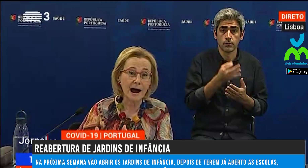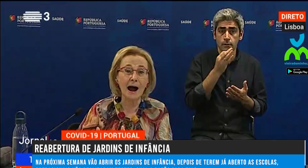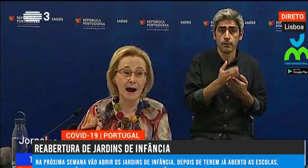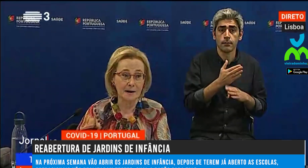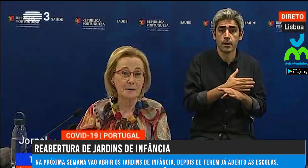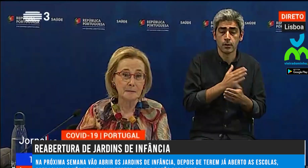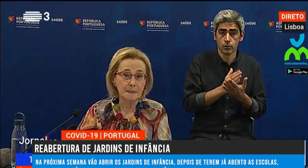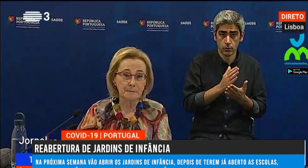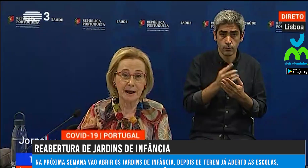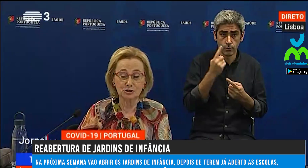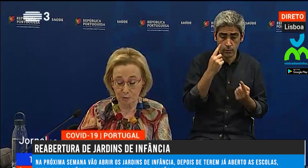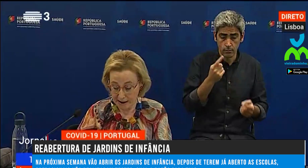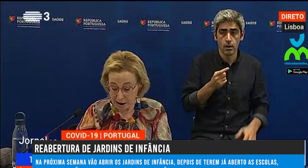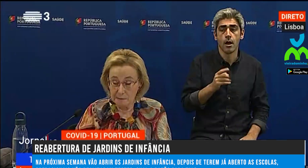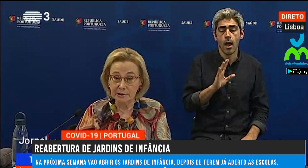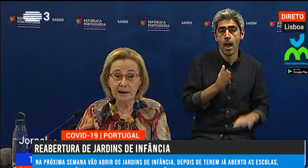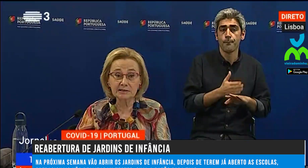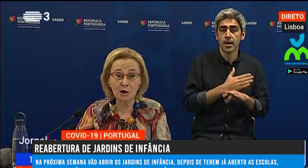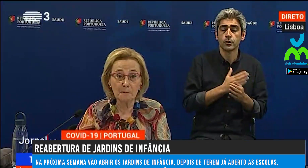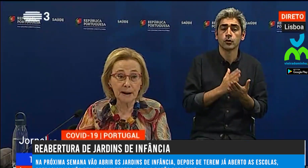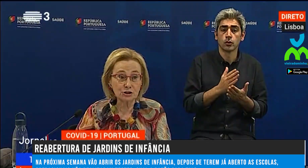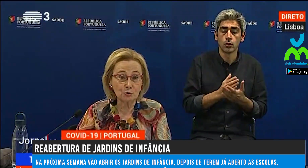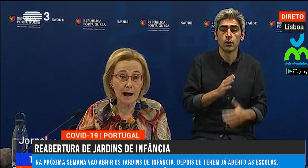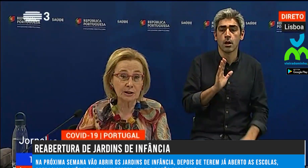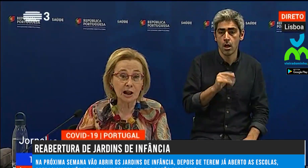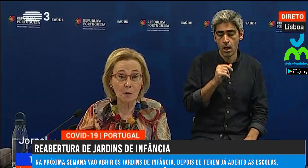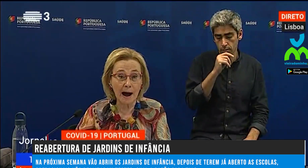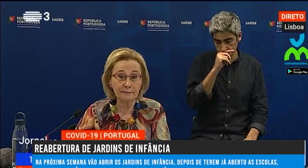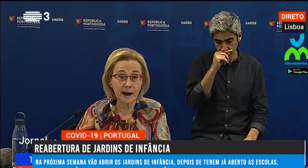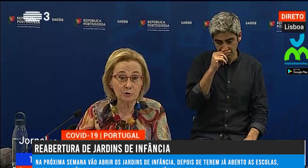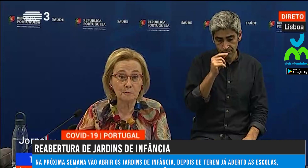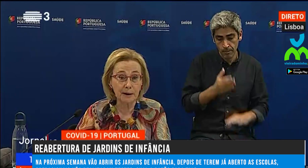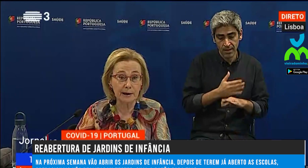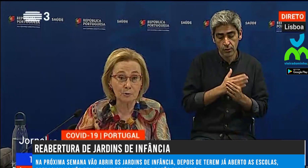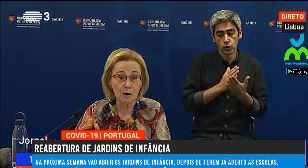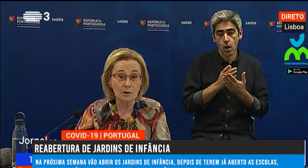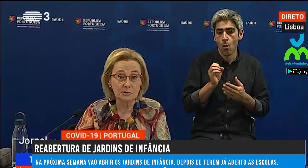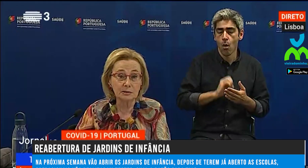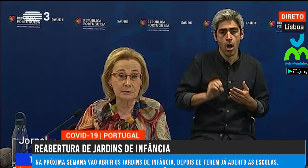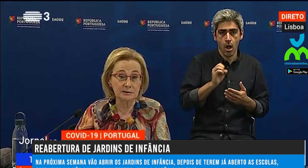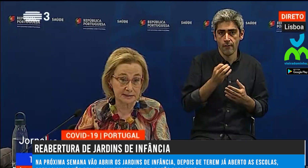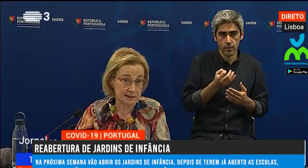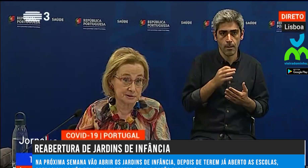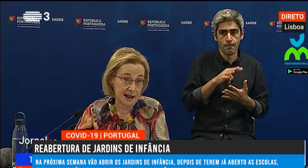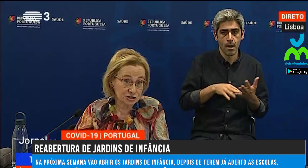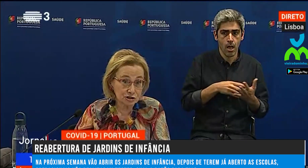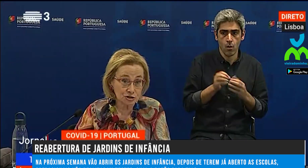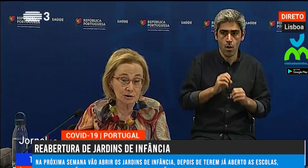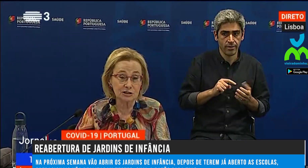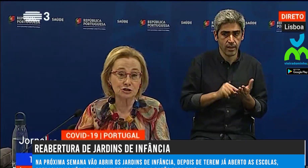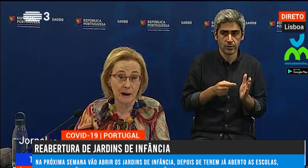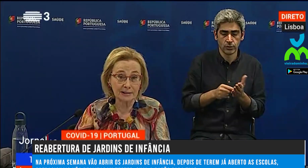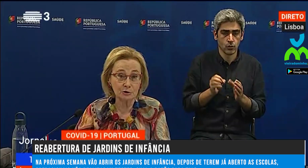Pré-escolar público. Pré-escolar. Portanto, em relação ao pré-escolar, não há, de facto, um plano de